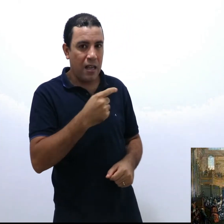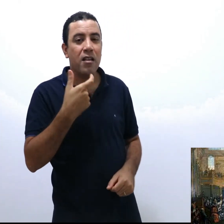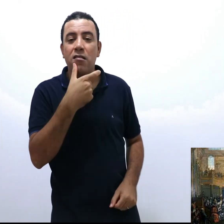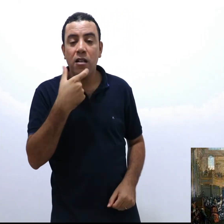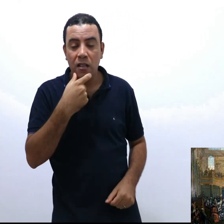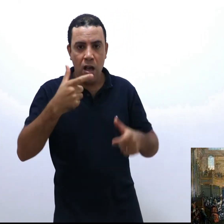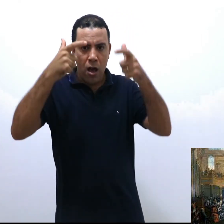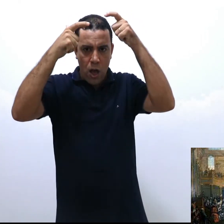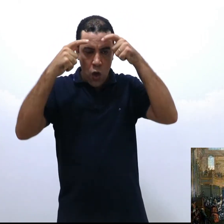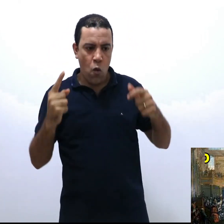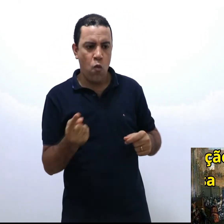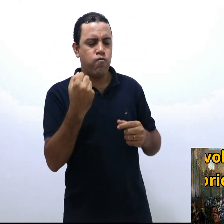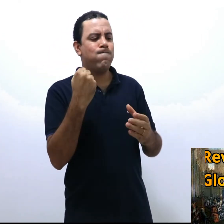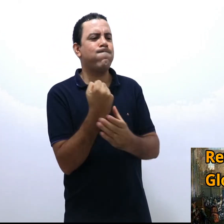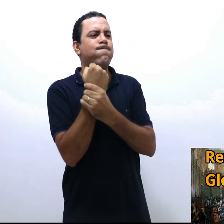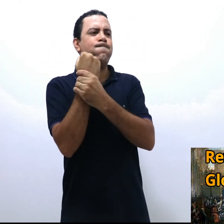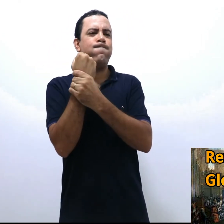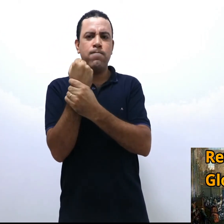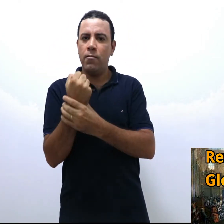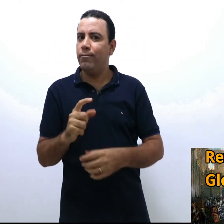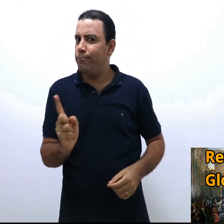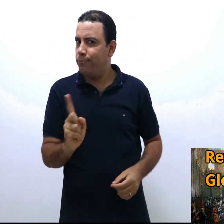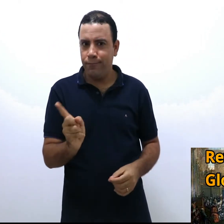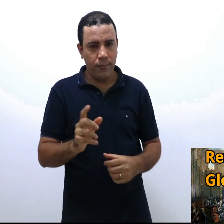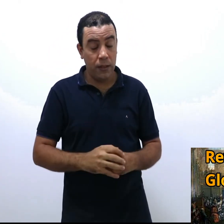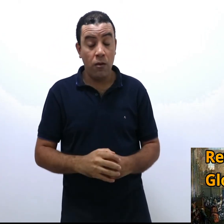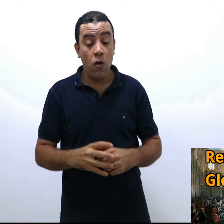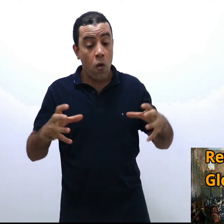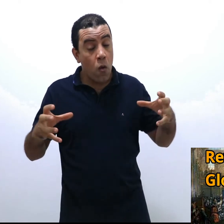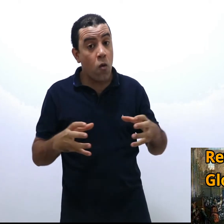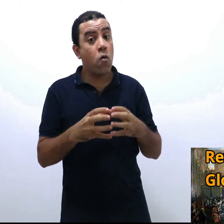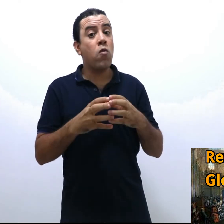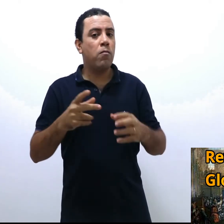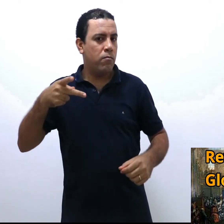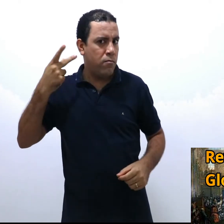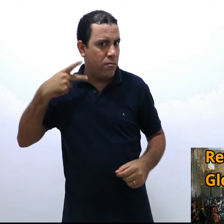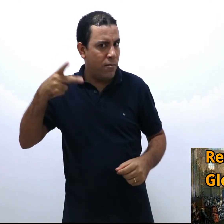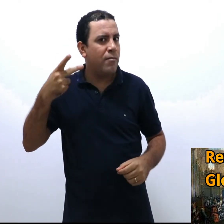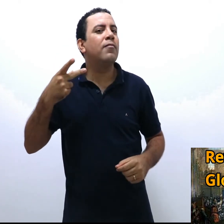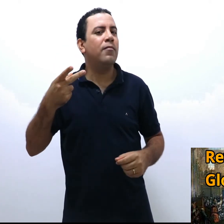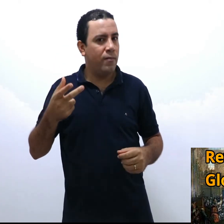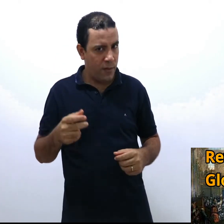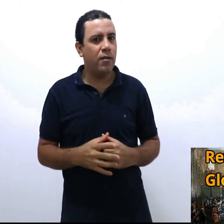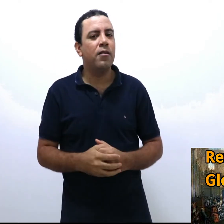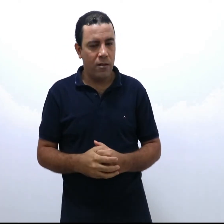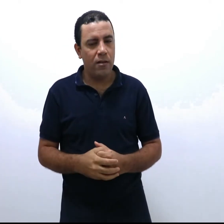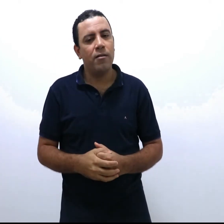representantes e, no caso, o rei não teve mais poder absoluto, mas sim era uma monarquia